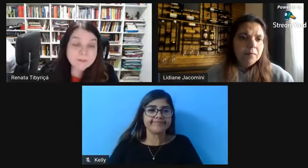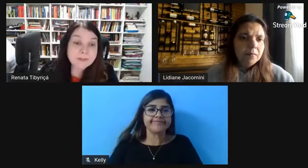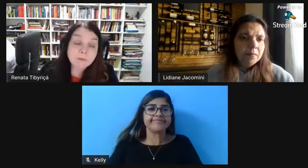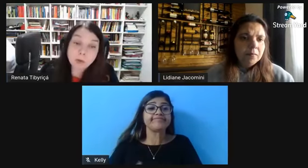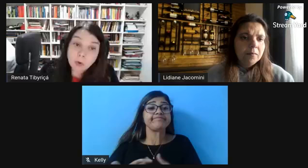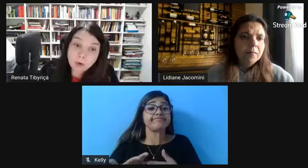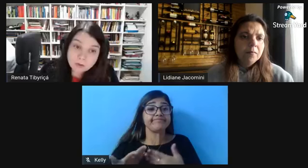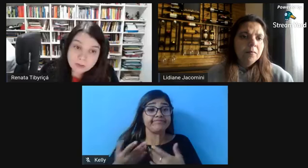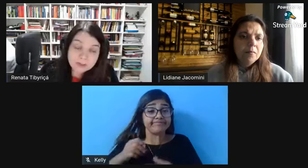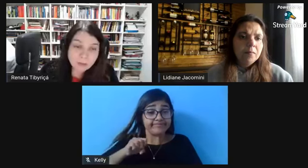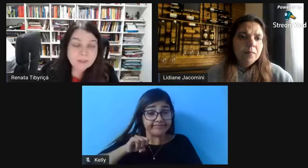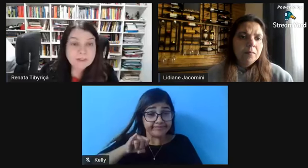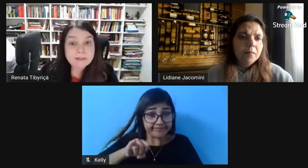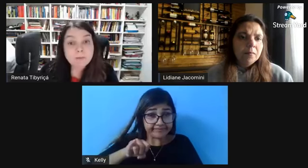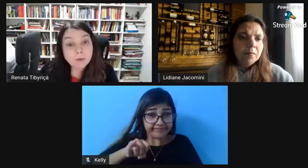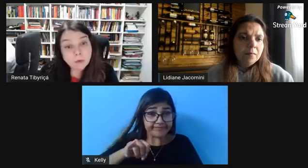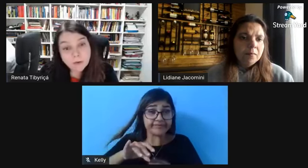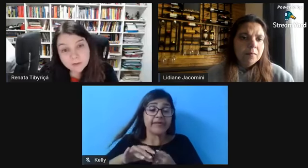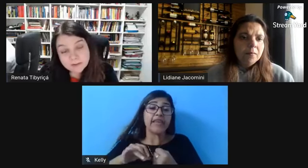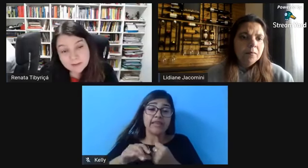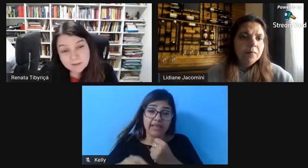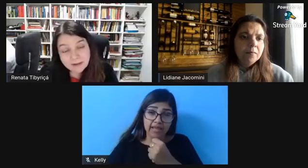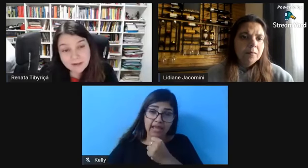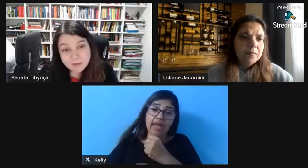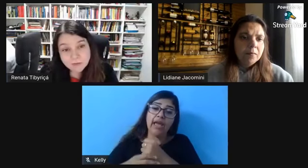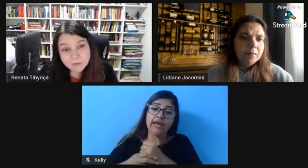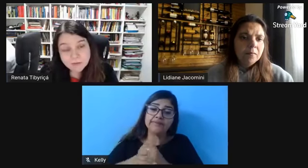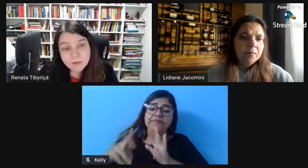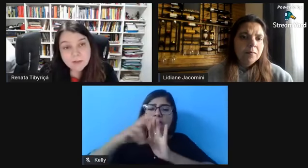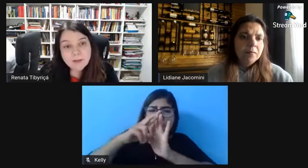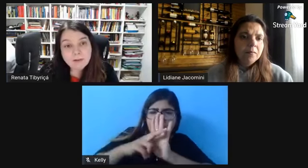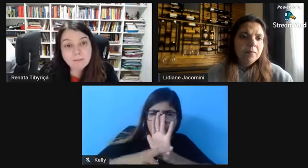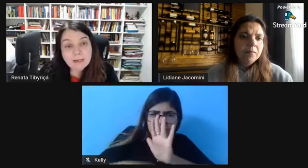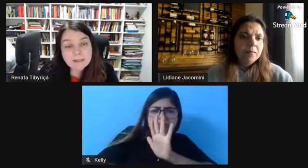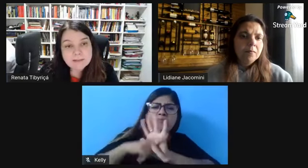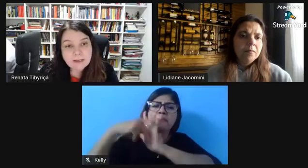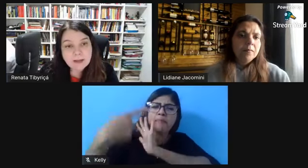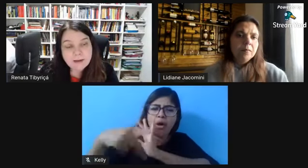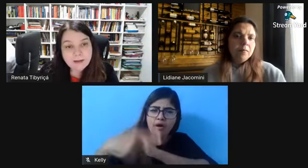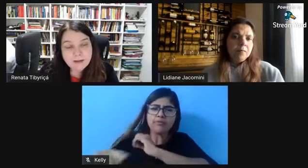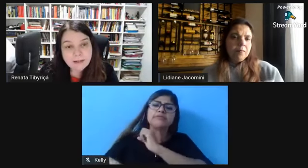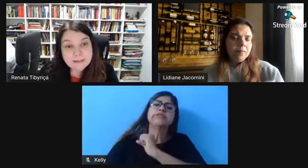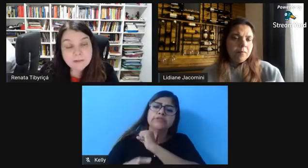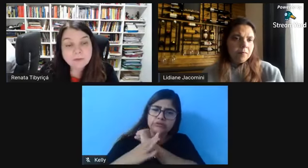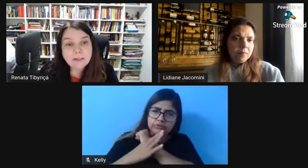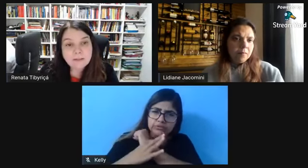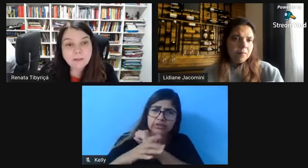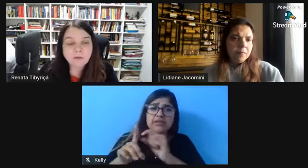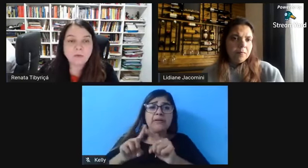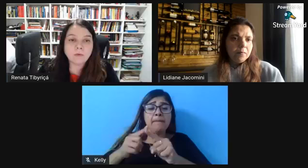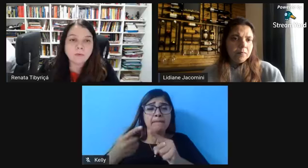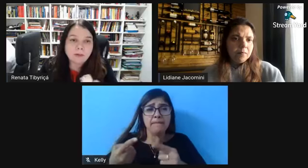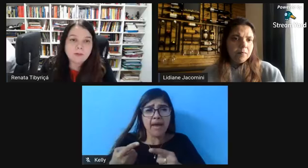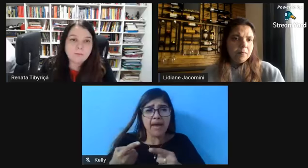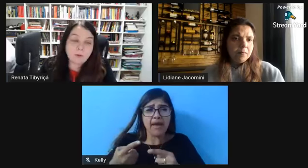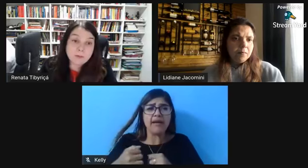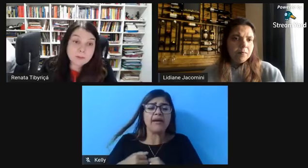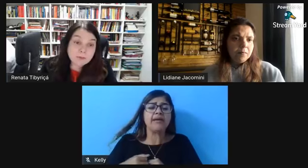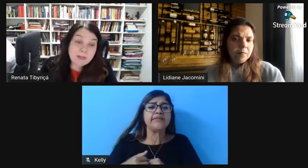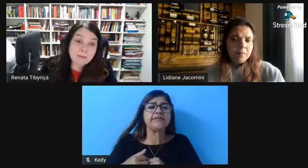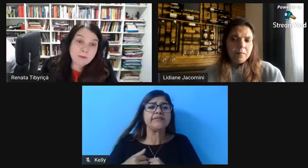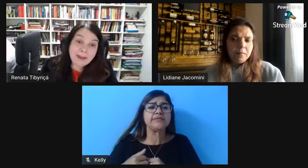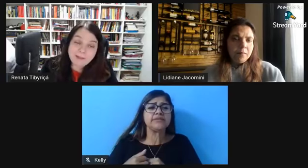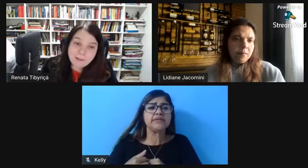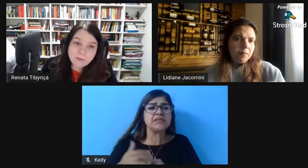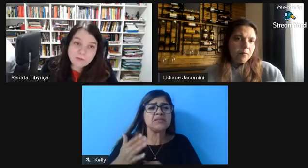Claro, existem protocolos de segurança, protocolos sanitários, mas eles estão tentando, pelo menos que